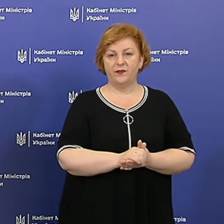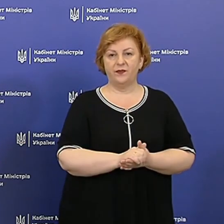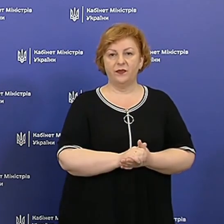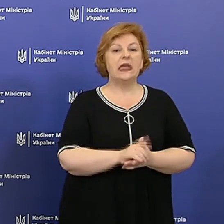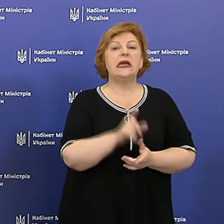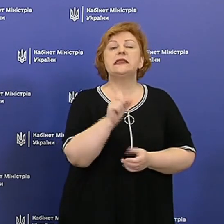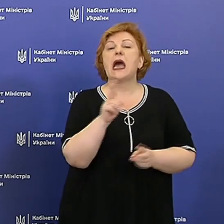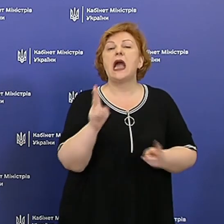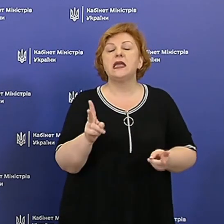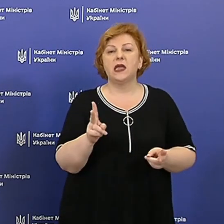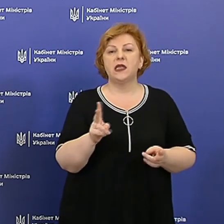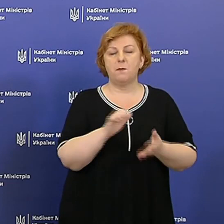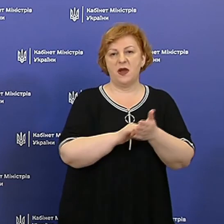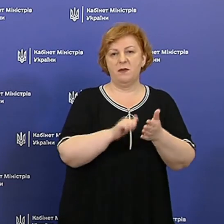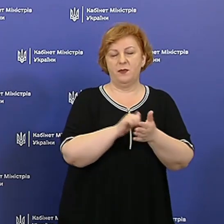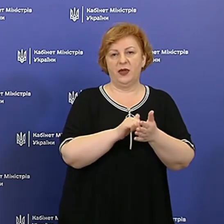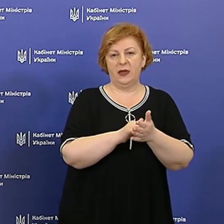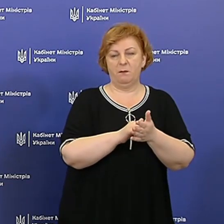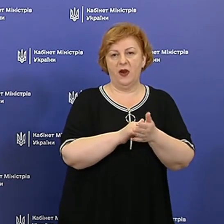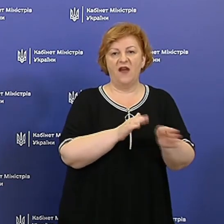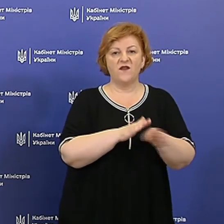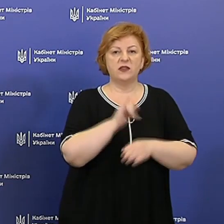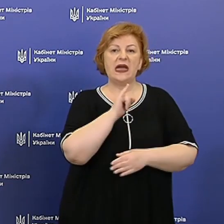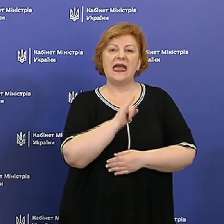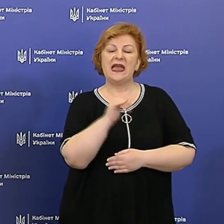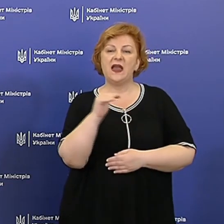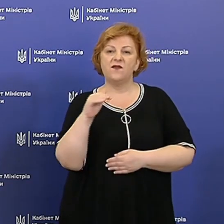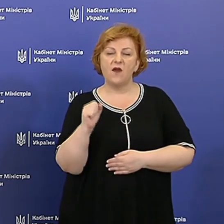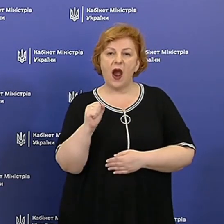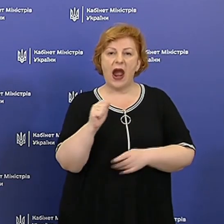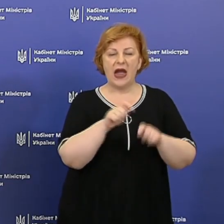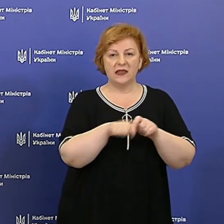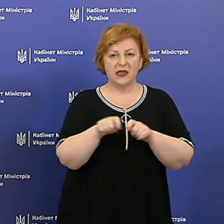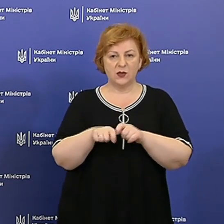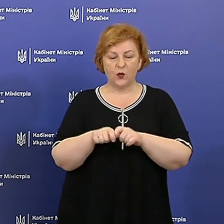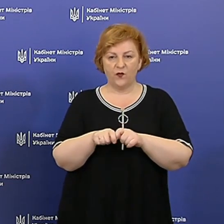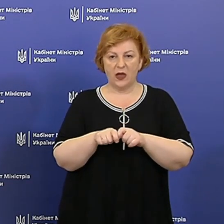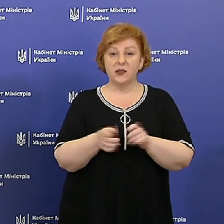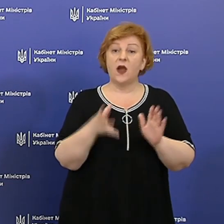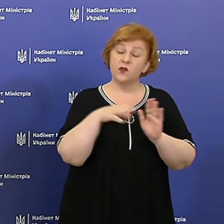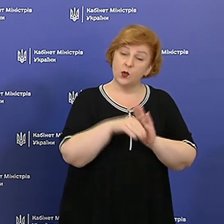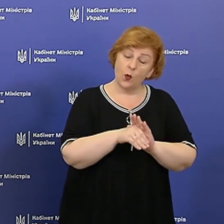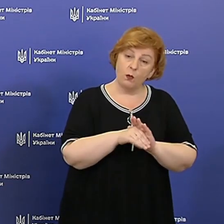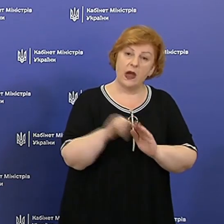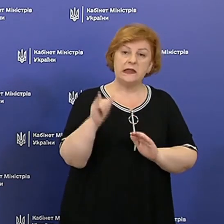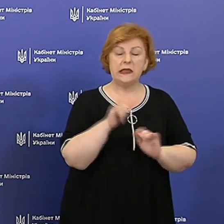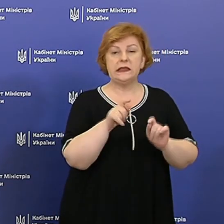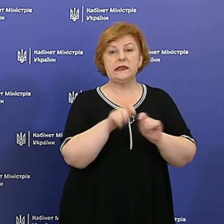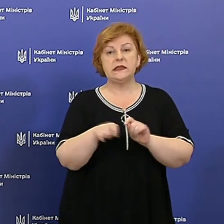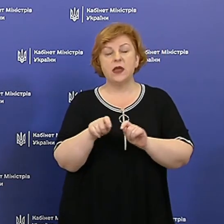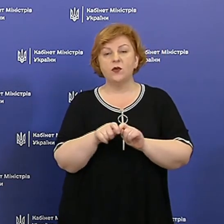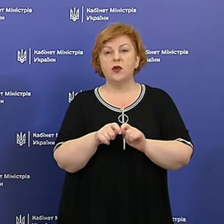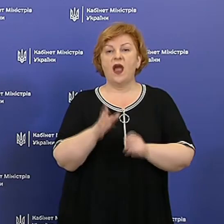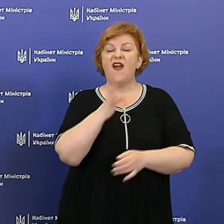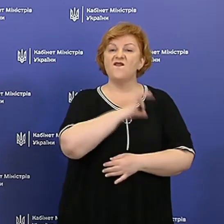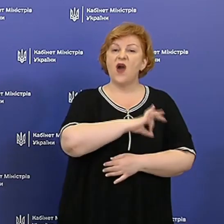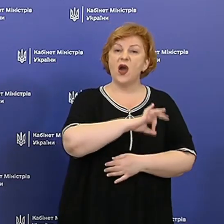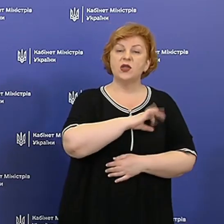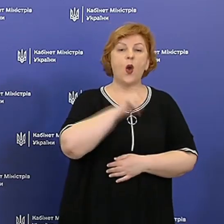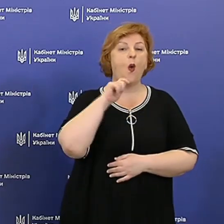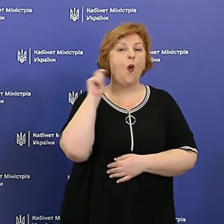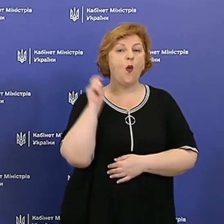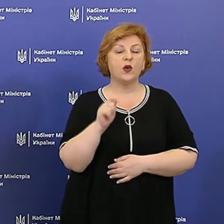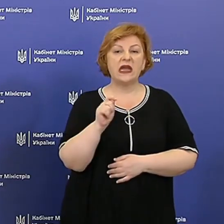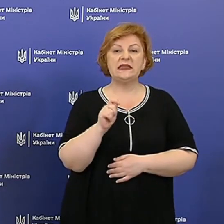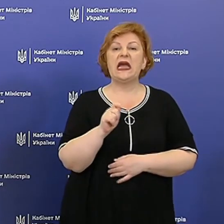за яким принципом відбувається ІФА-тестування. В тому числі і тестування, використовуючи